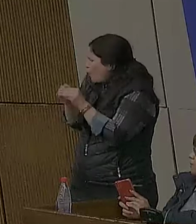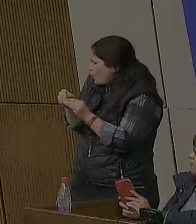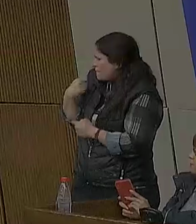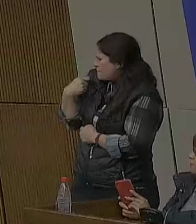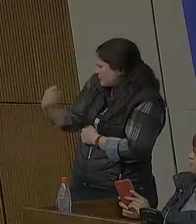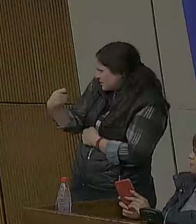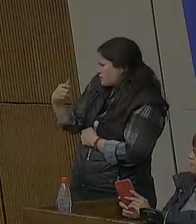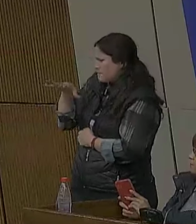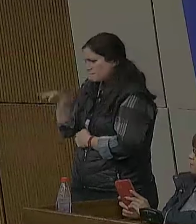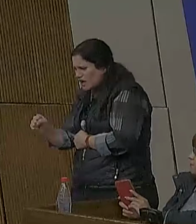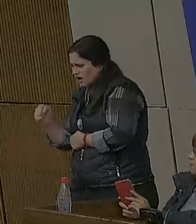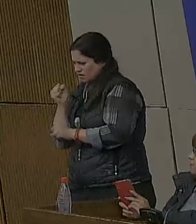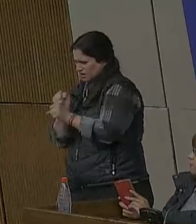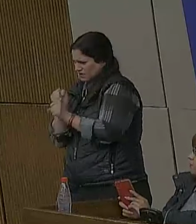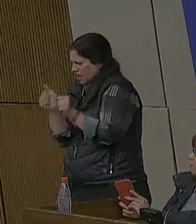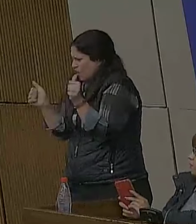para que puedan trabajar bien.